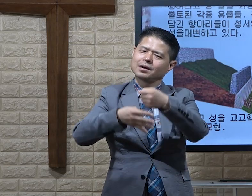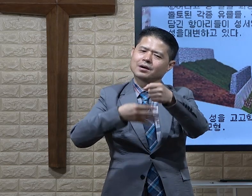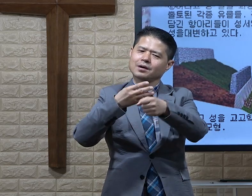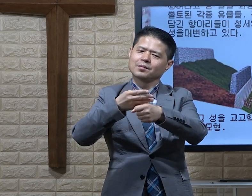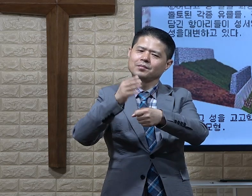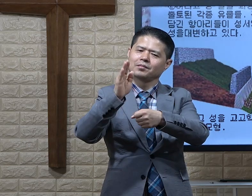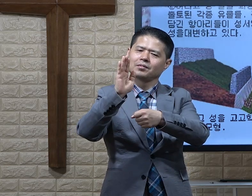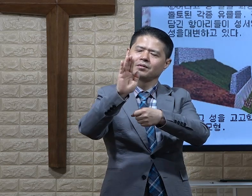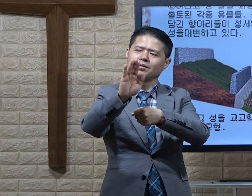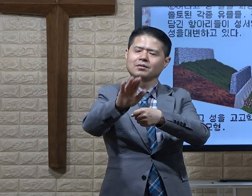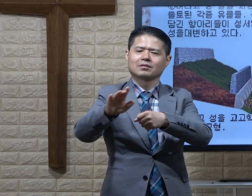400년 후에